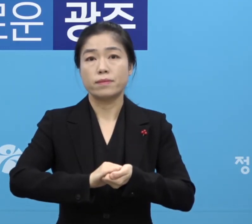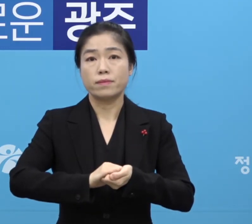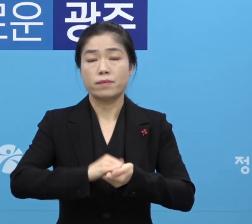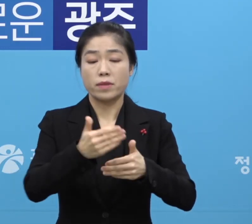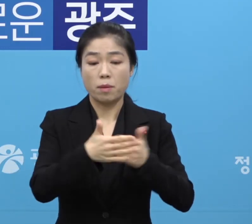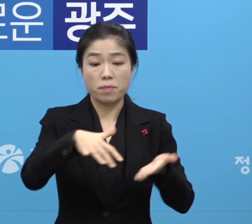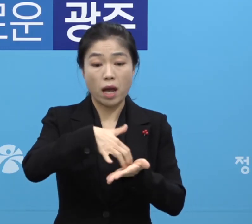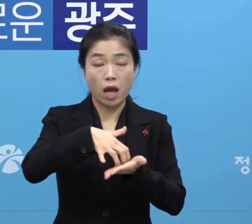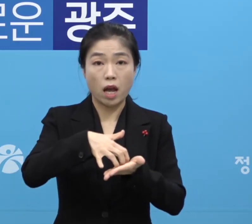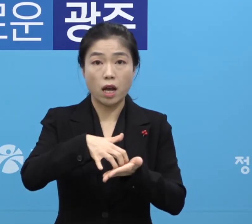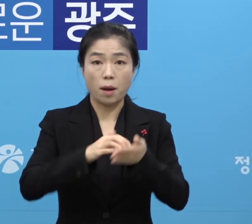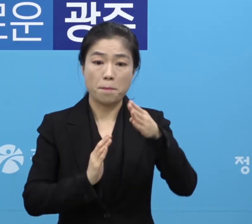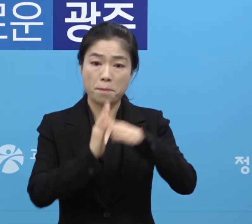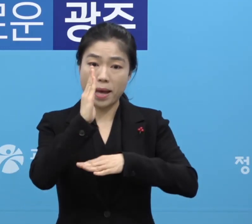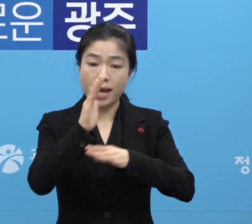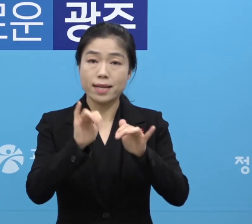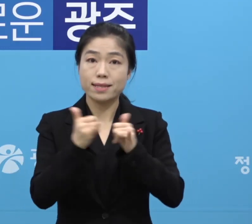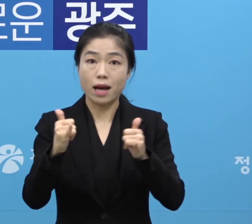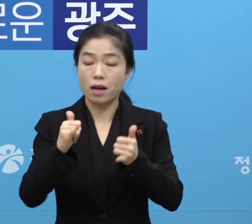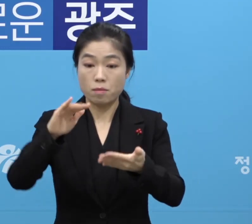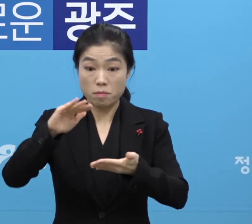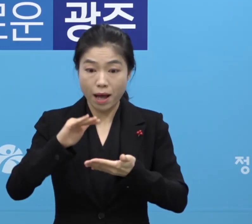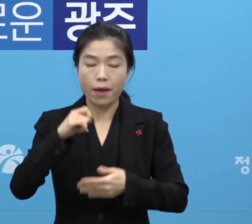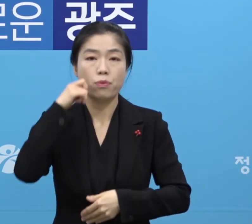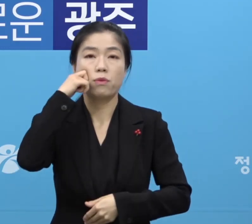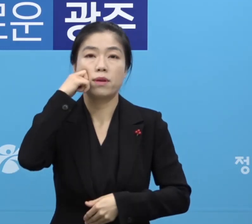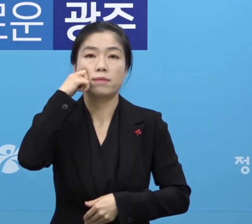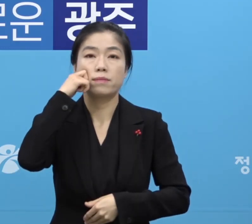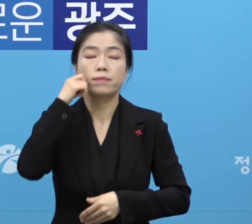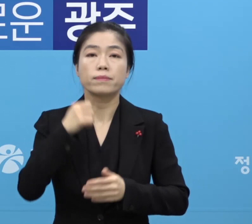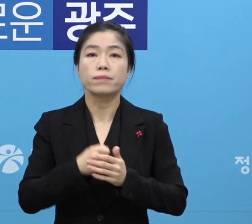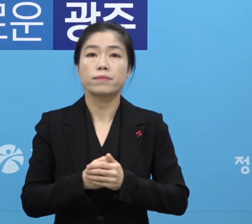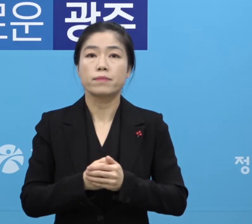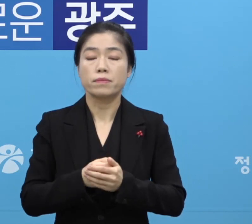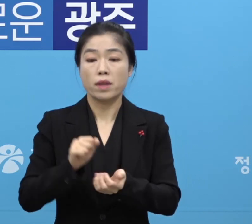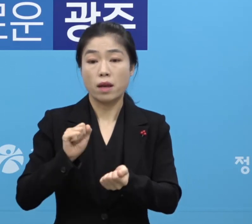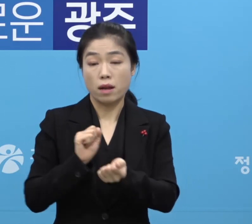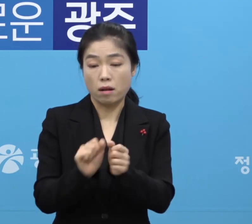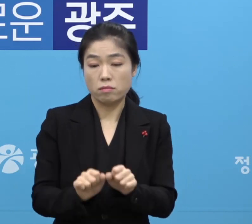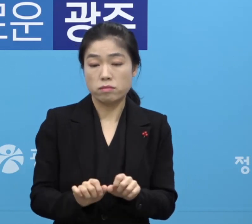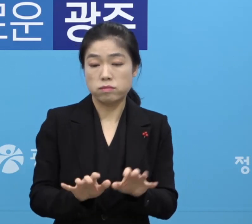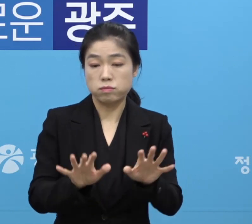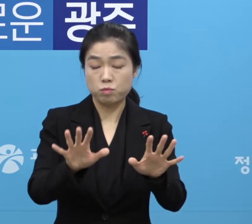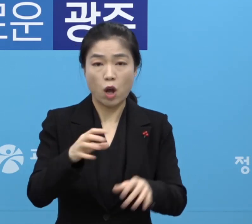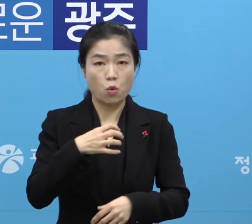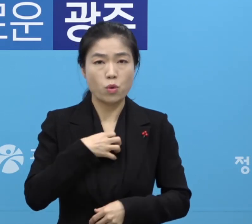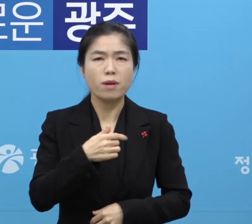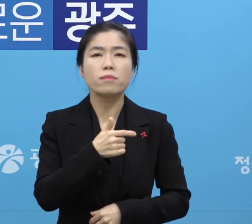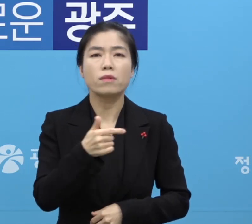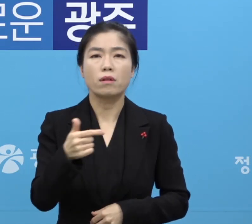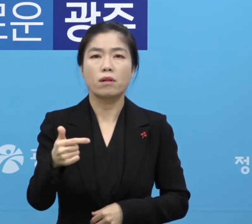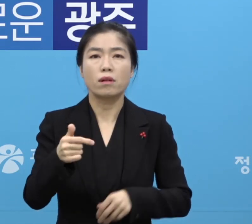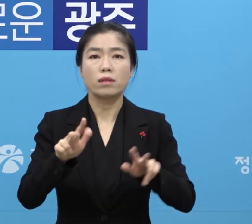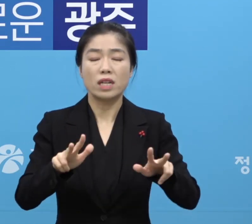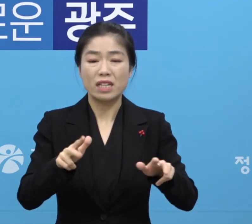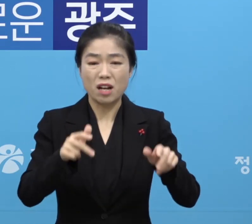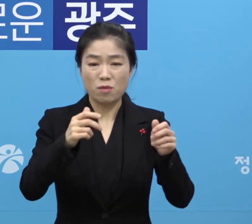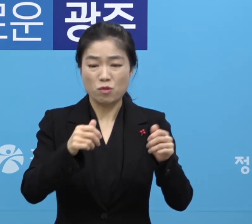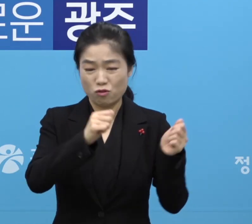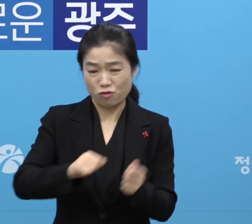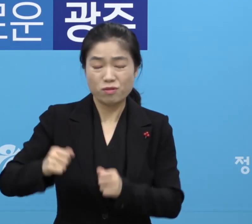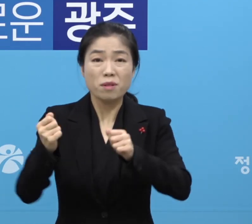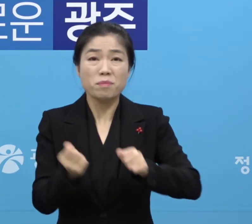객실 정원을 초과하는 인원 수용을 금지합니다. 감염 확산의 위험성이 커지고 있는